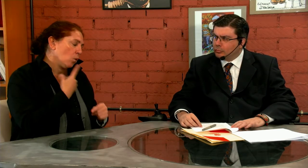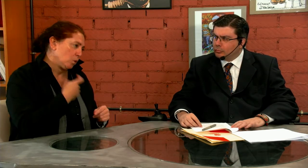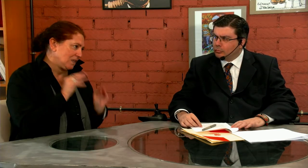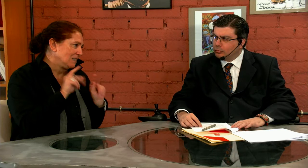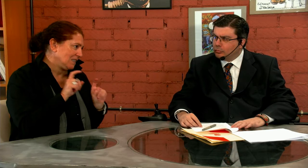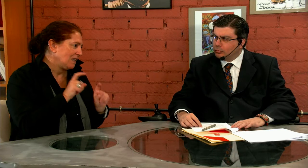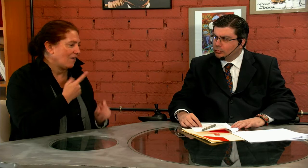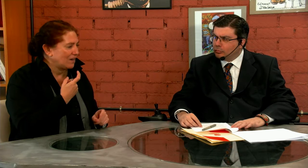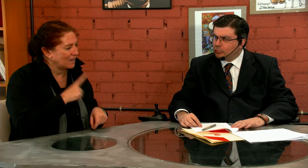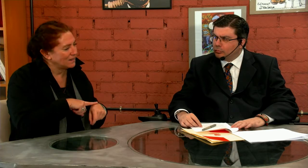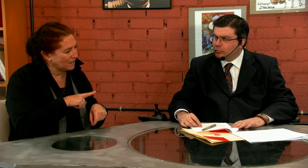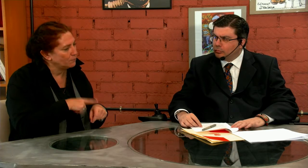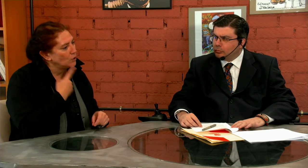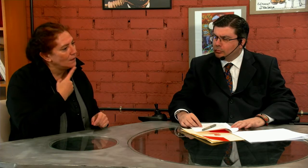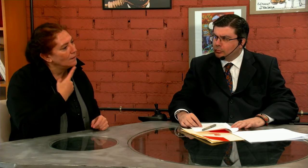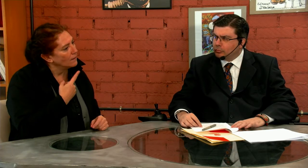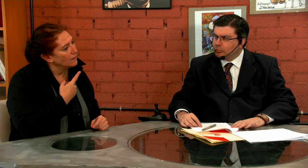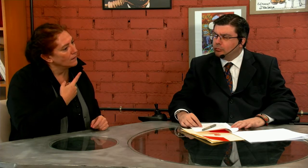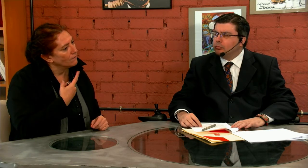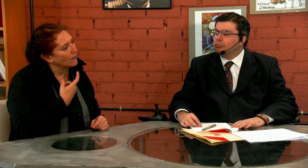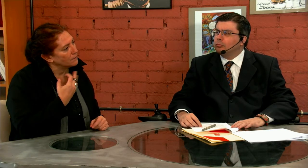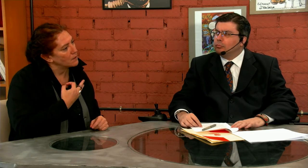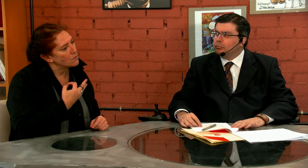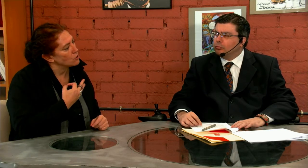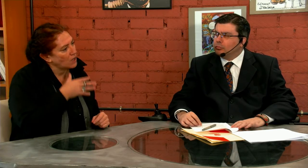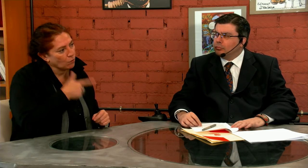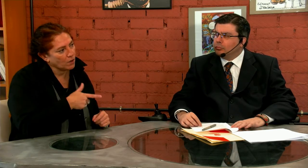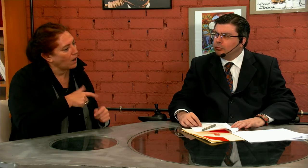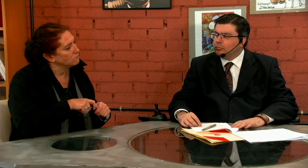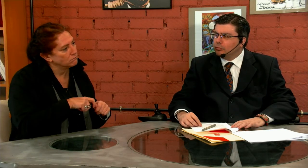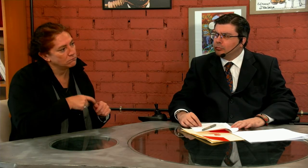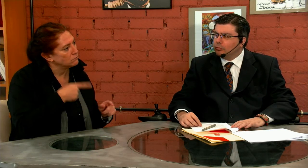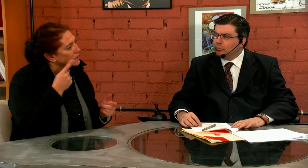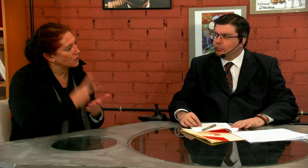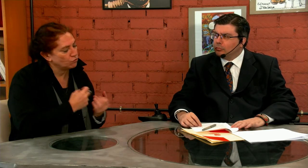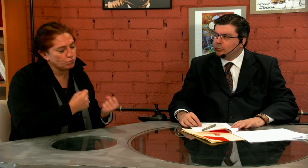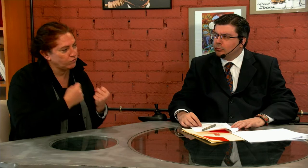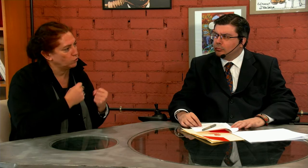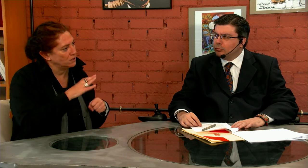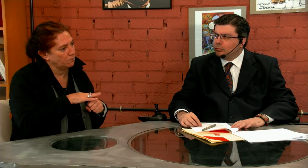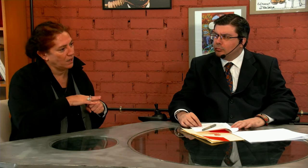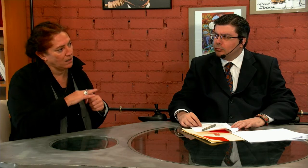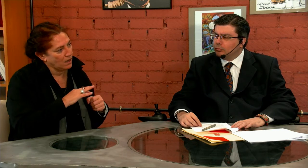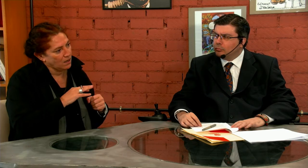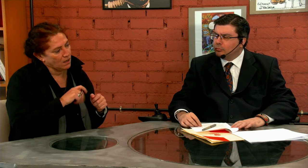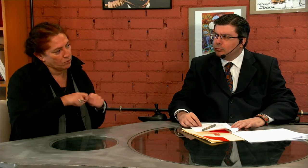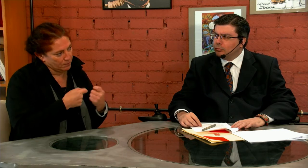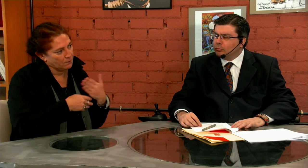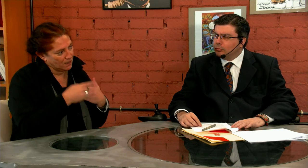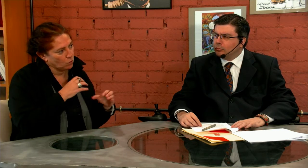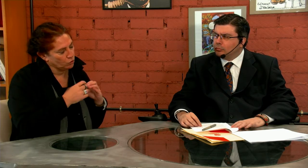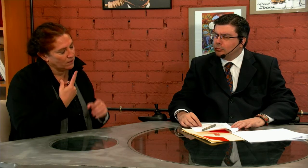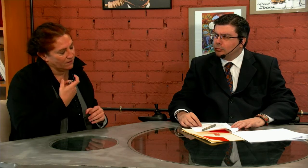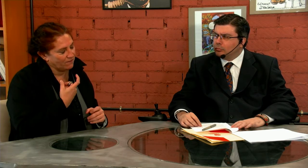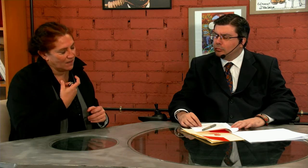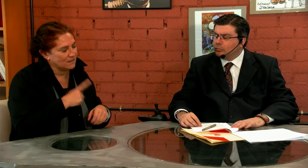ahora mismo, sobre todo la formación online es muy costosa para las personas sordas. Y son retos que tenemos en